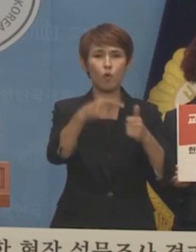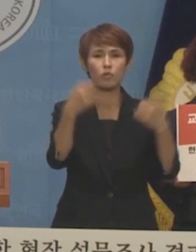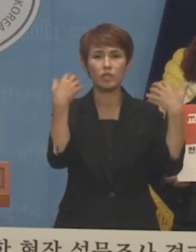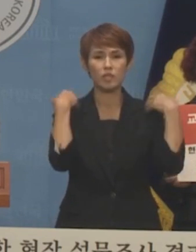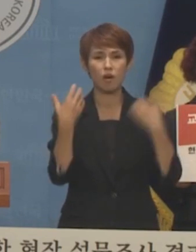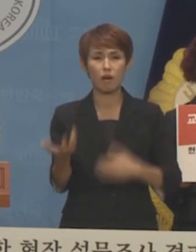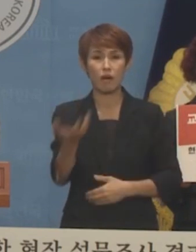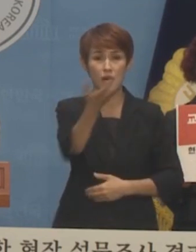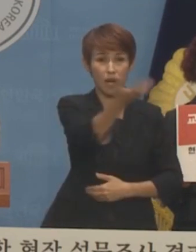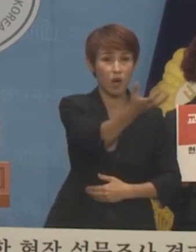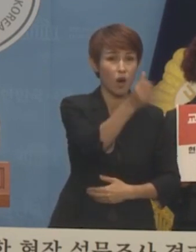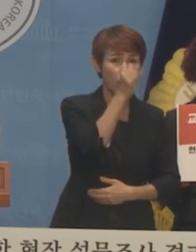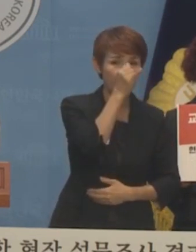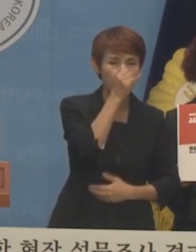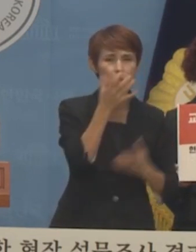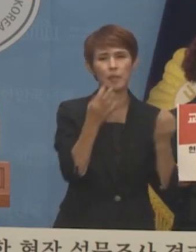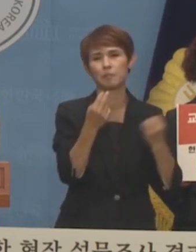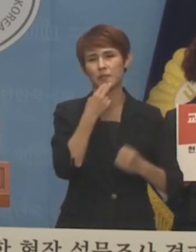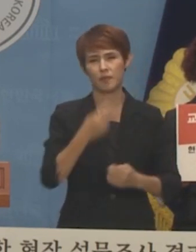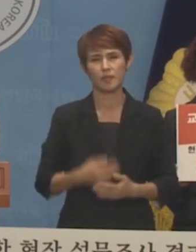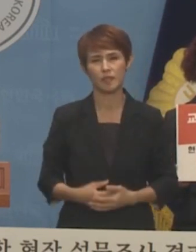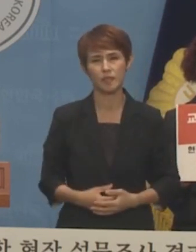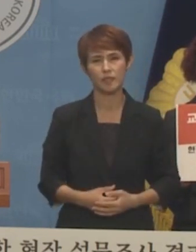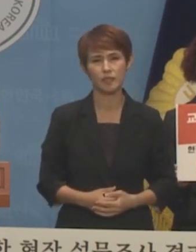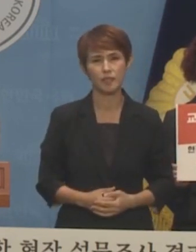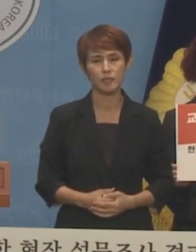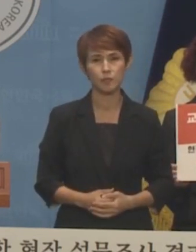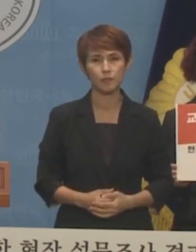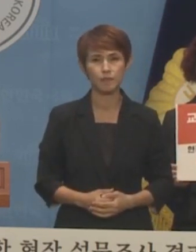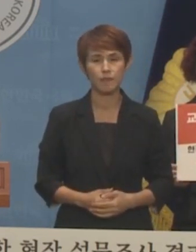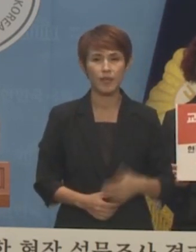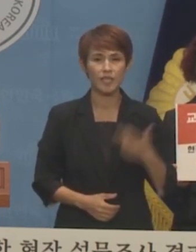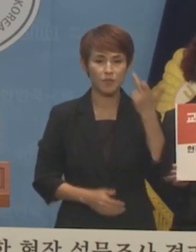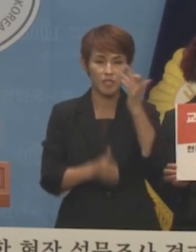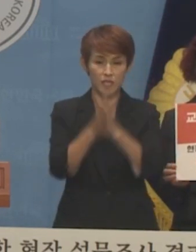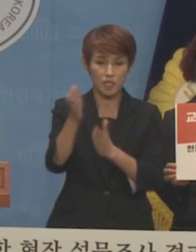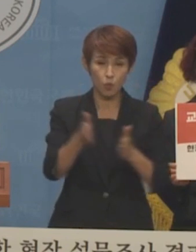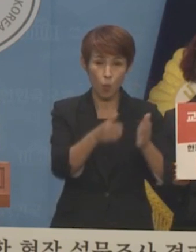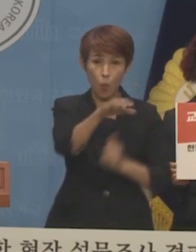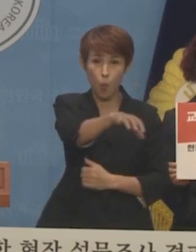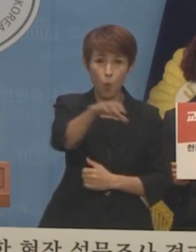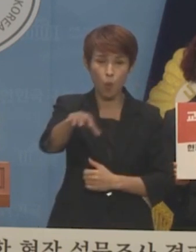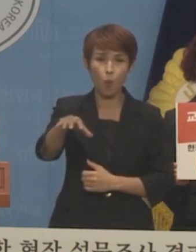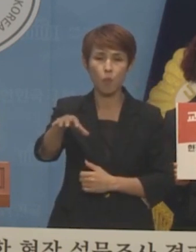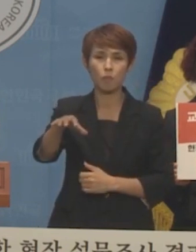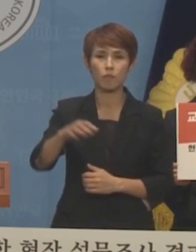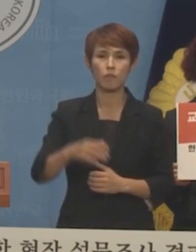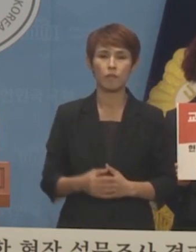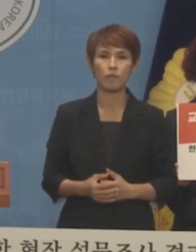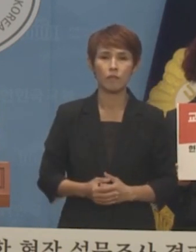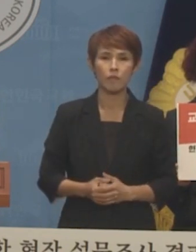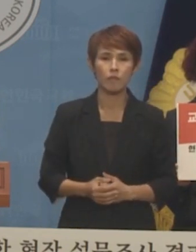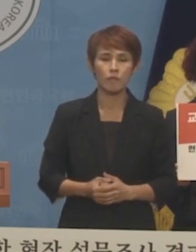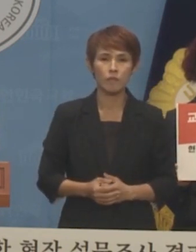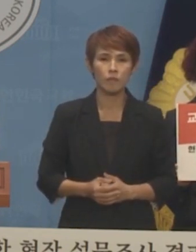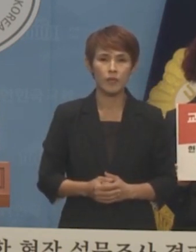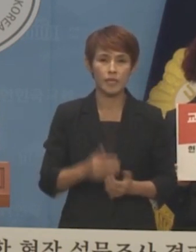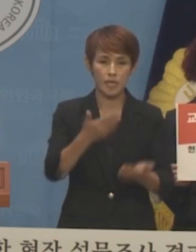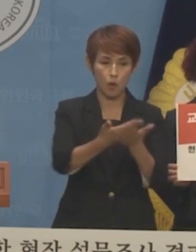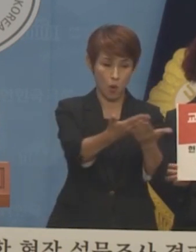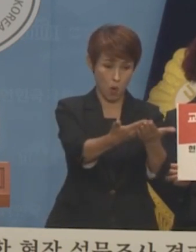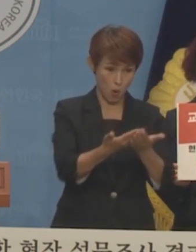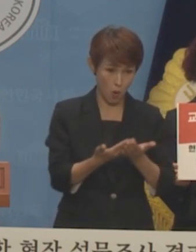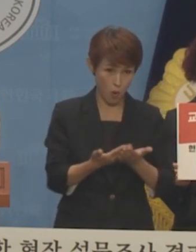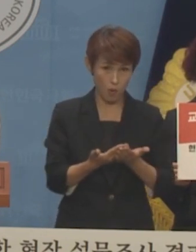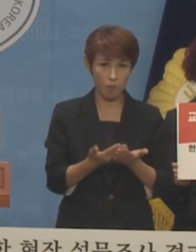또한 많지 않을 수밖에 없습니다. 17개 시도교육청이 강경숙 의원실에 제출한 자료를 보면 단